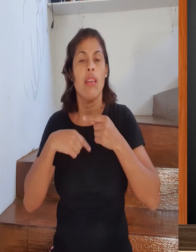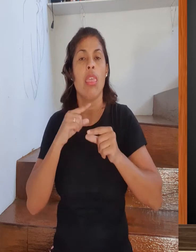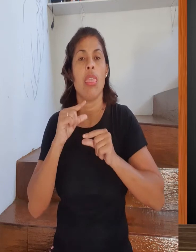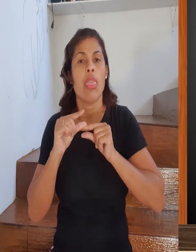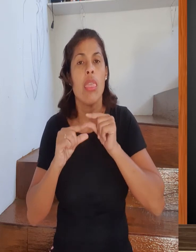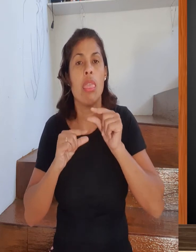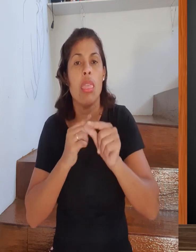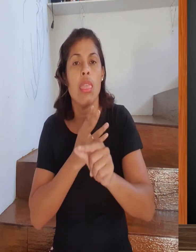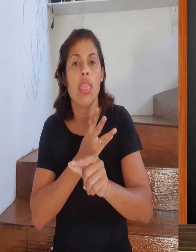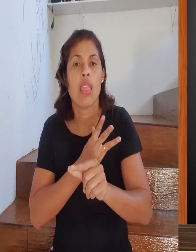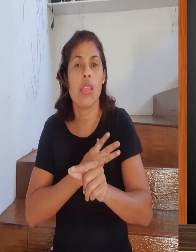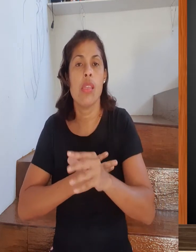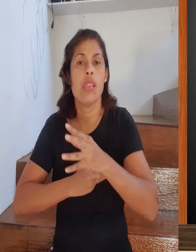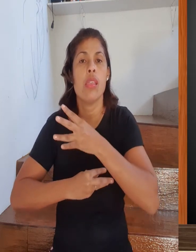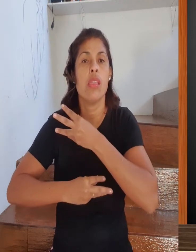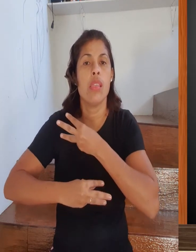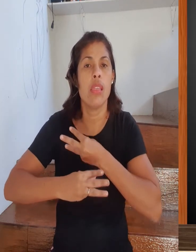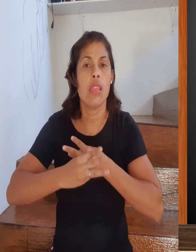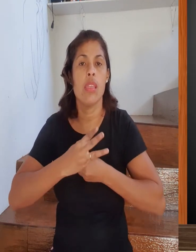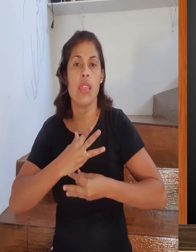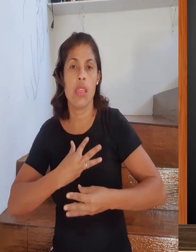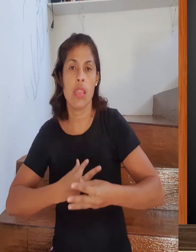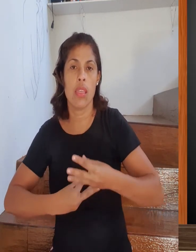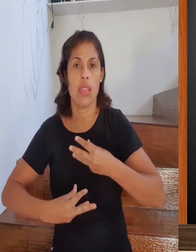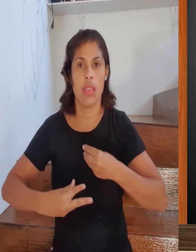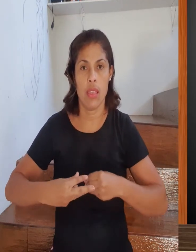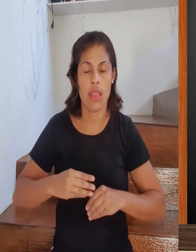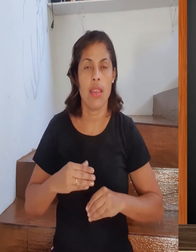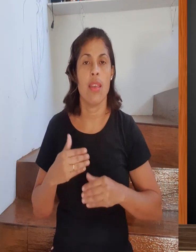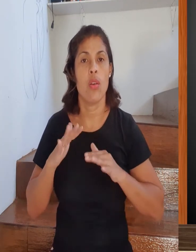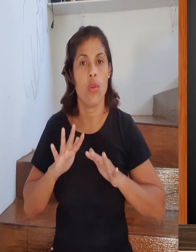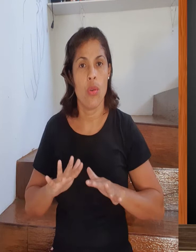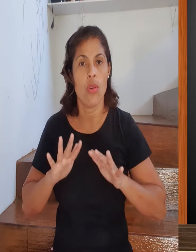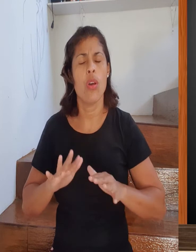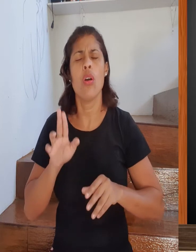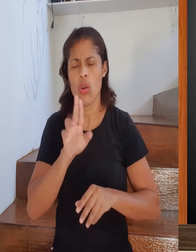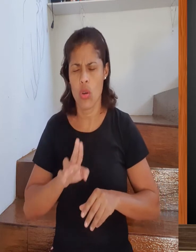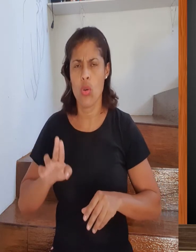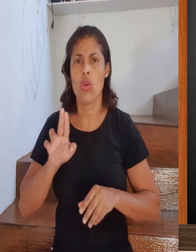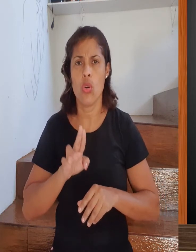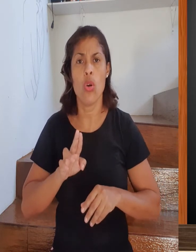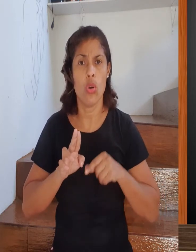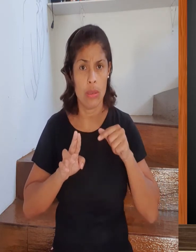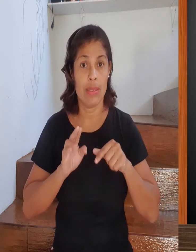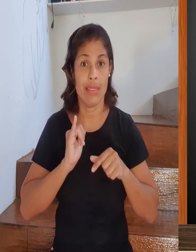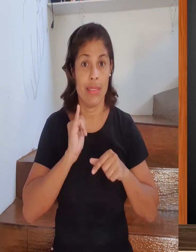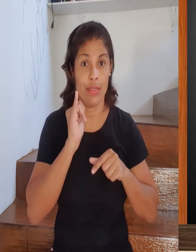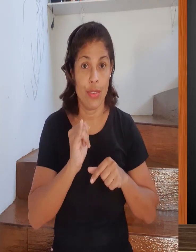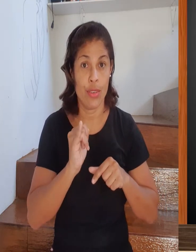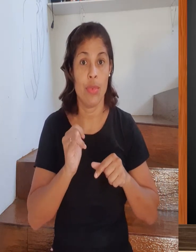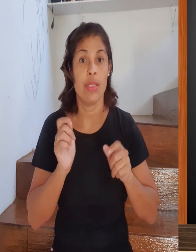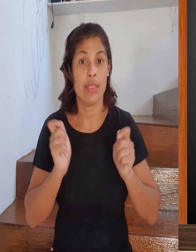lentamente será absorvida por difusão lipídica. Nós podemos usar essa